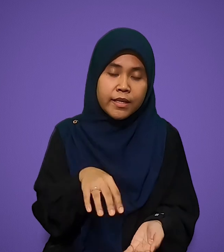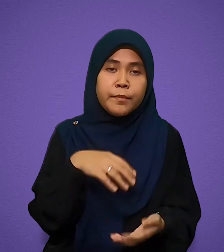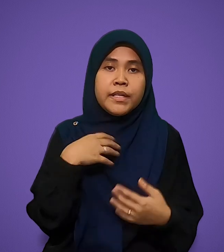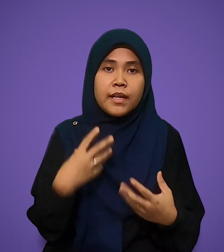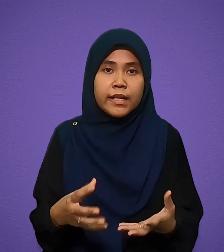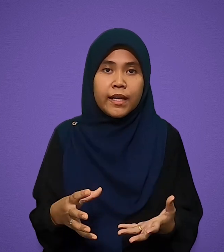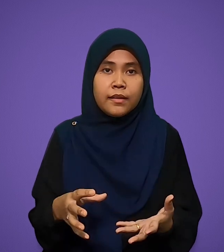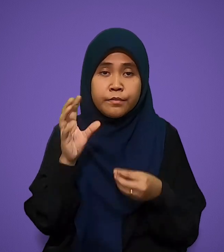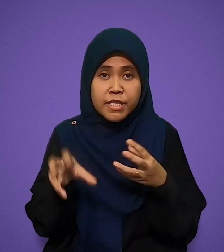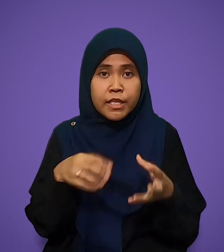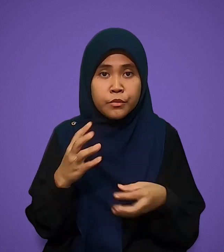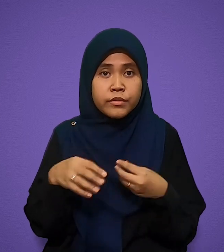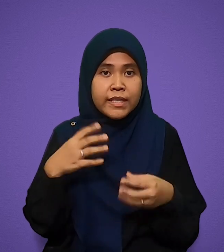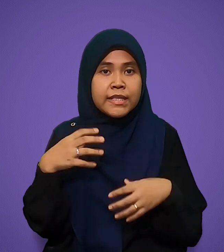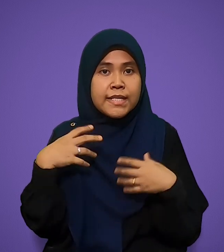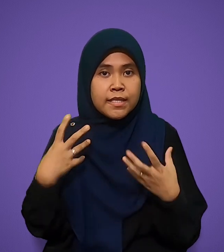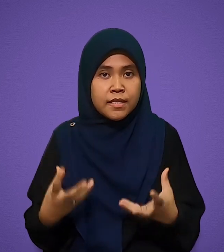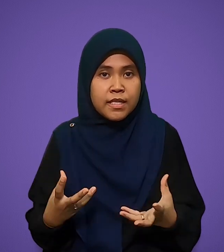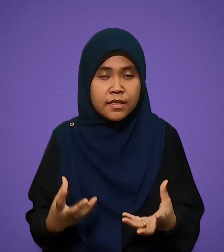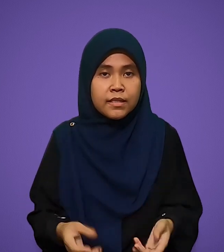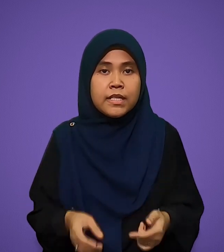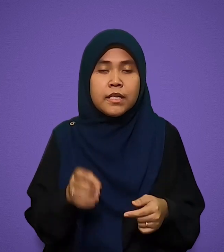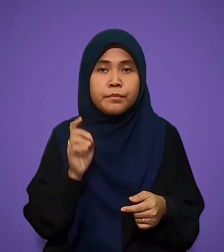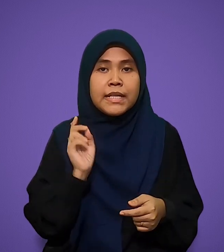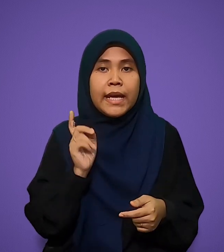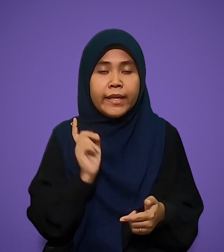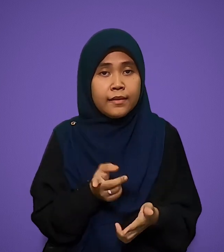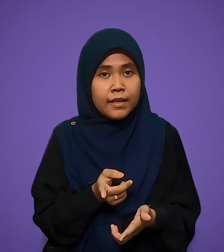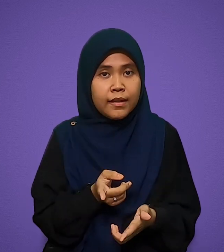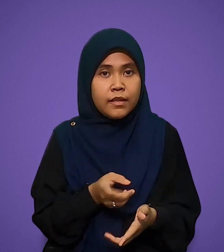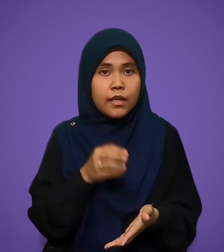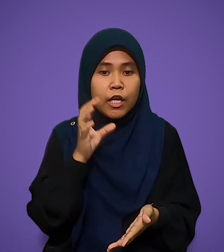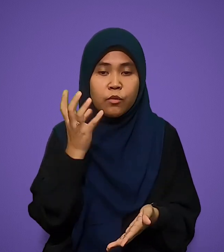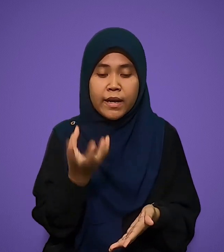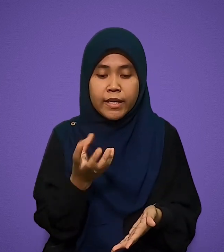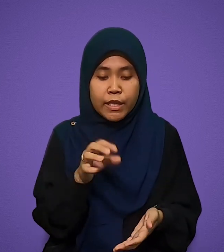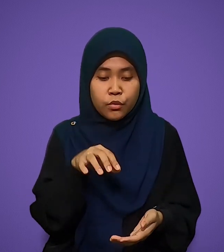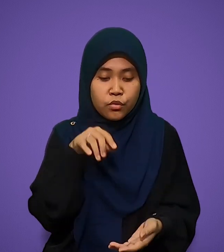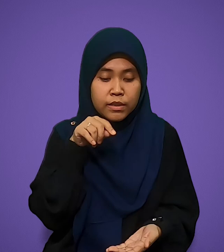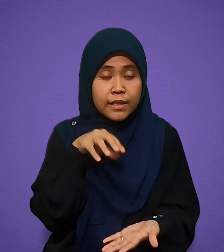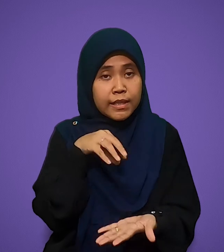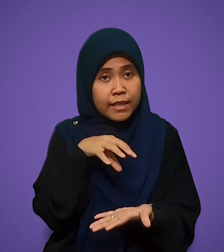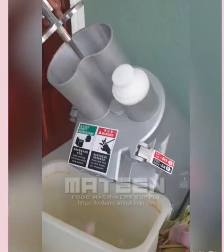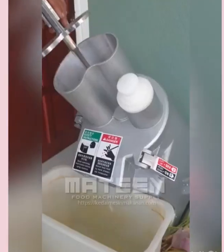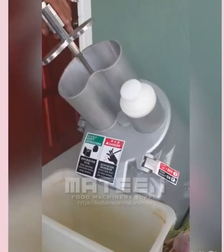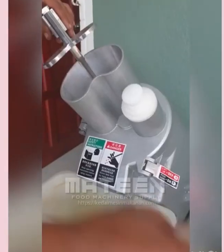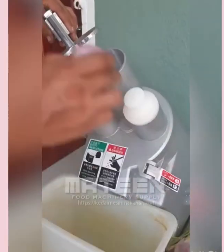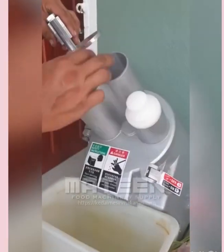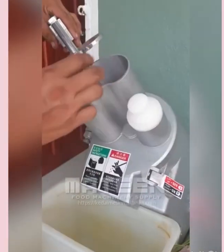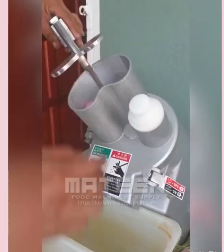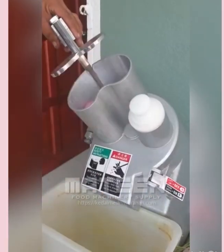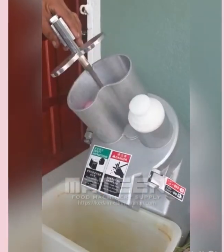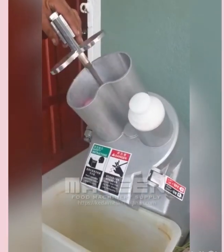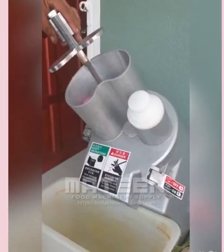dan biarkan mesin itu run dengan sendirinya. Melainkan kalau bahan itu terlekat ataupun tersangkut di dalam mesin